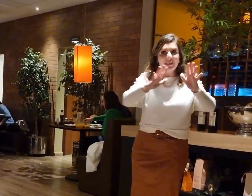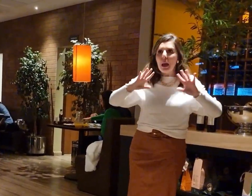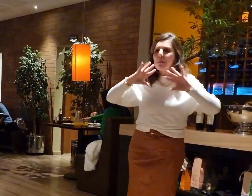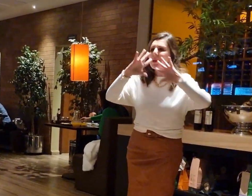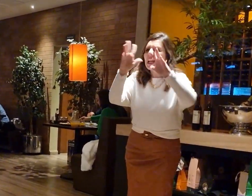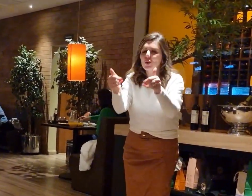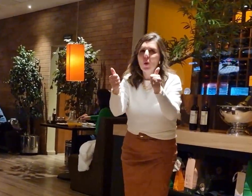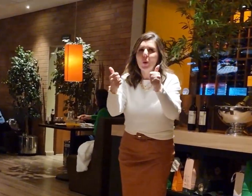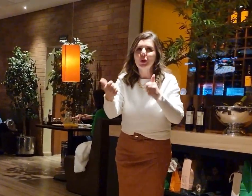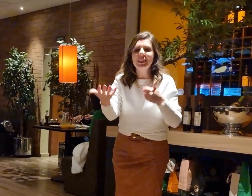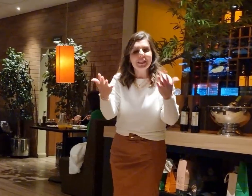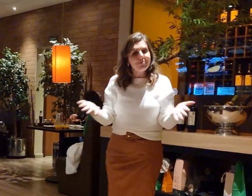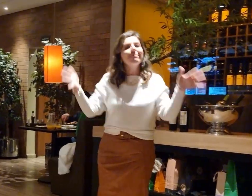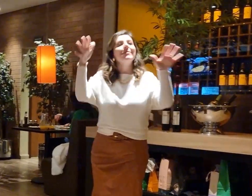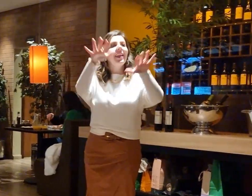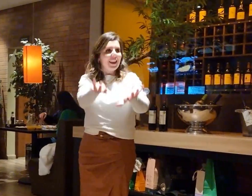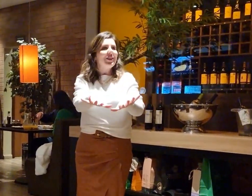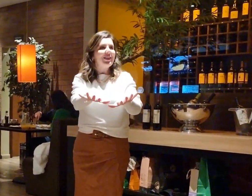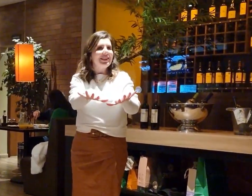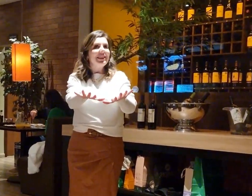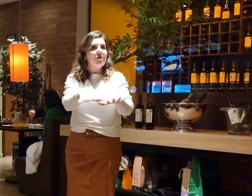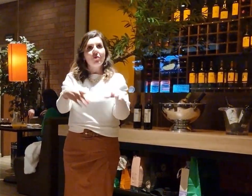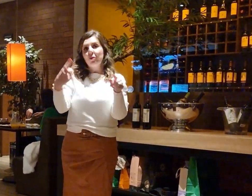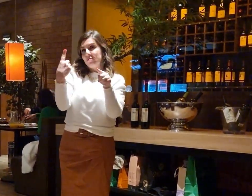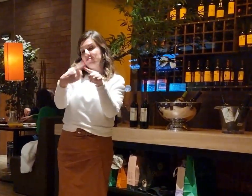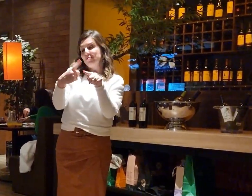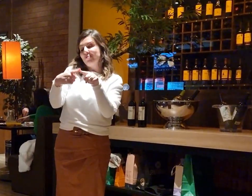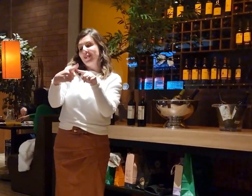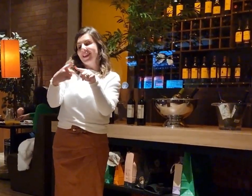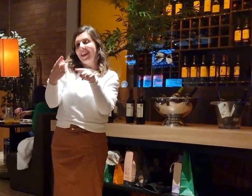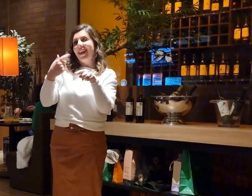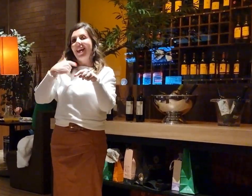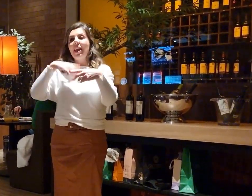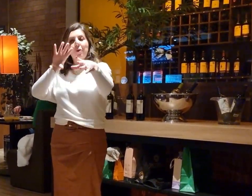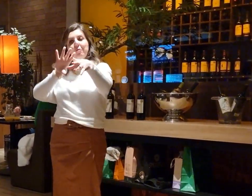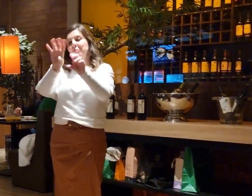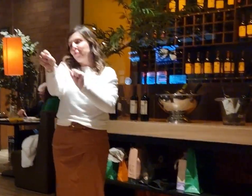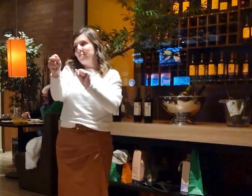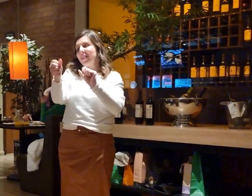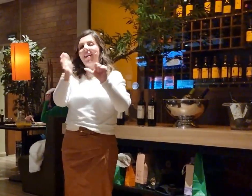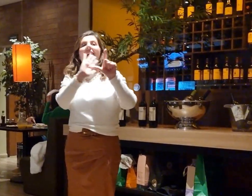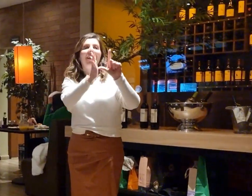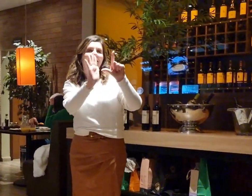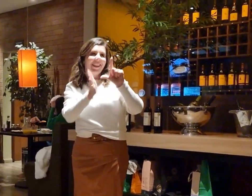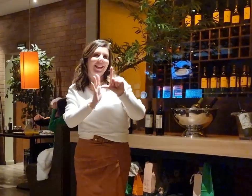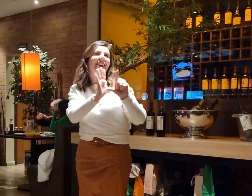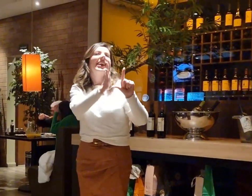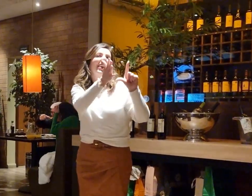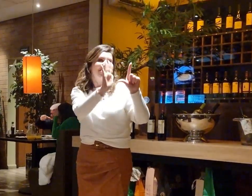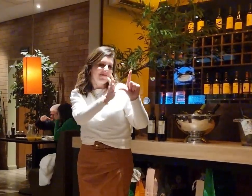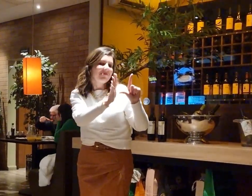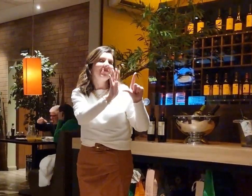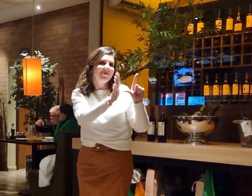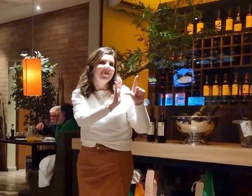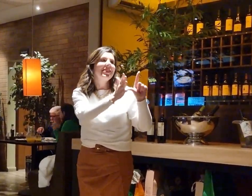libras. Para todos, inclusive a todos, porque a formatura, a minha formatura é letra